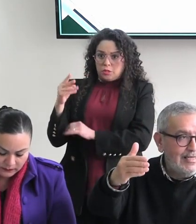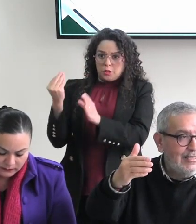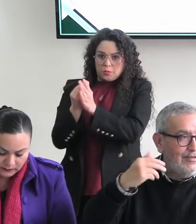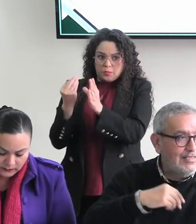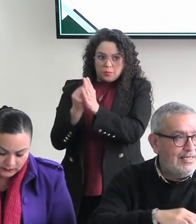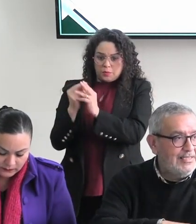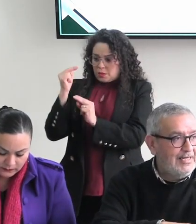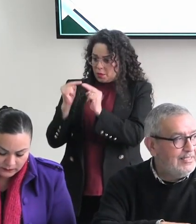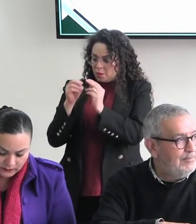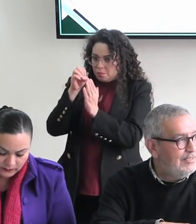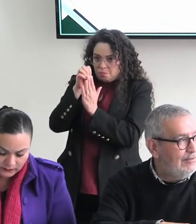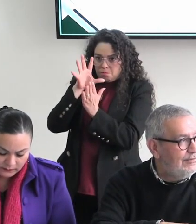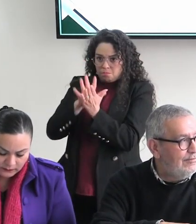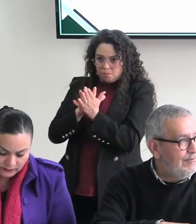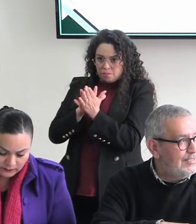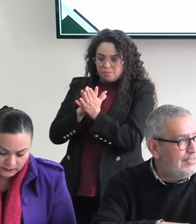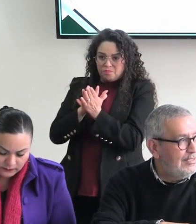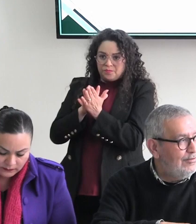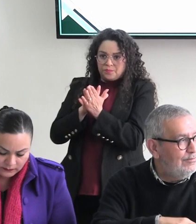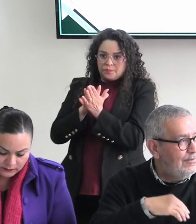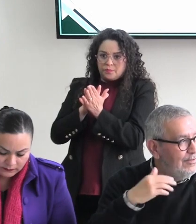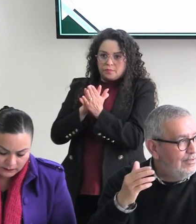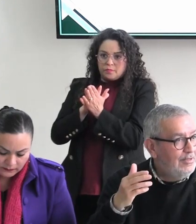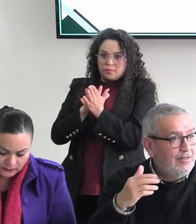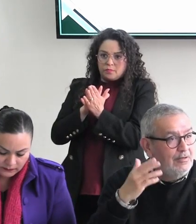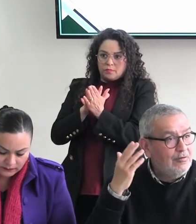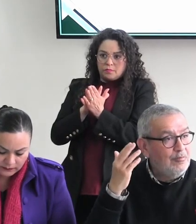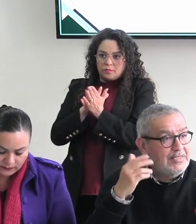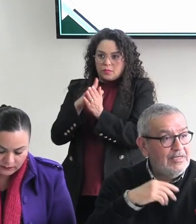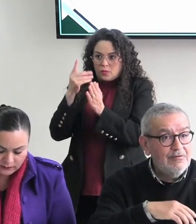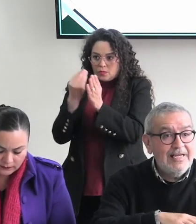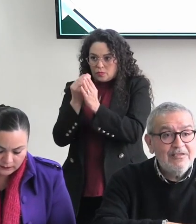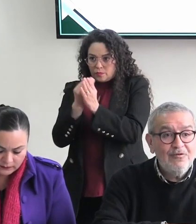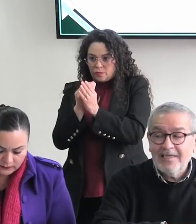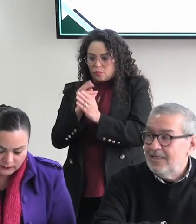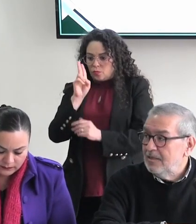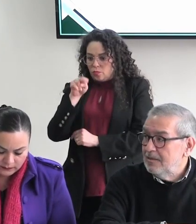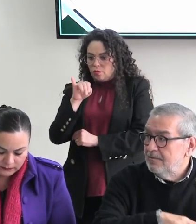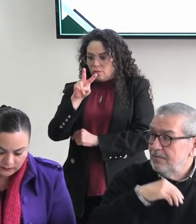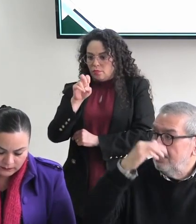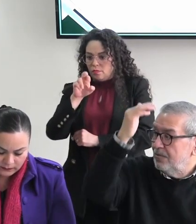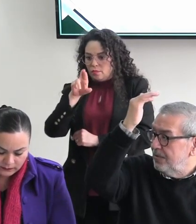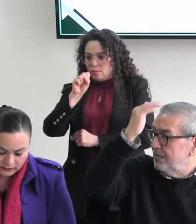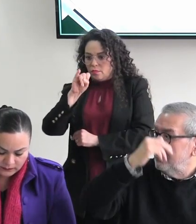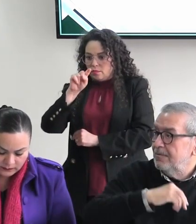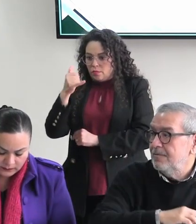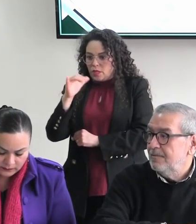y el terreno de atrás, que era también del University Club, lo convirtieron en una torre.